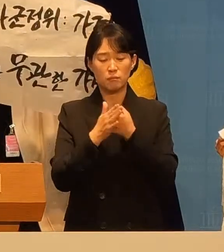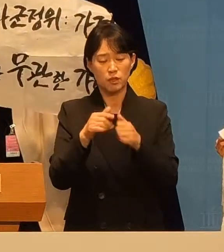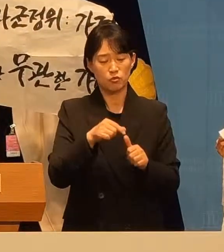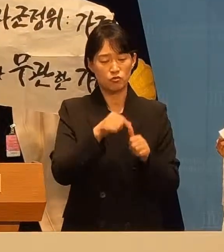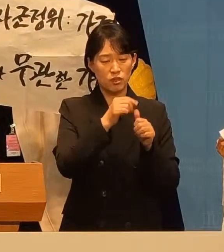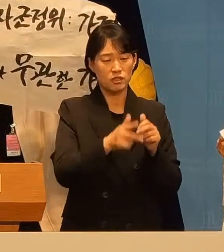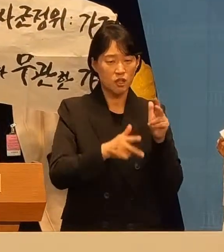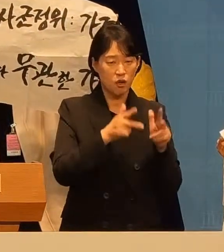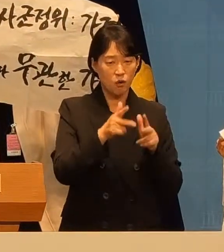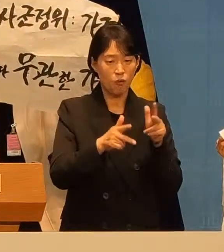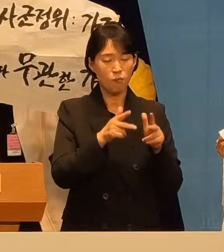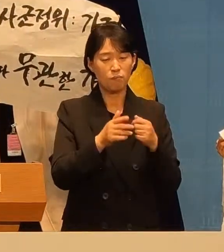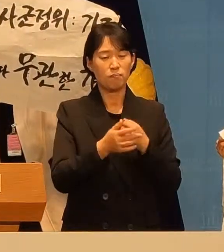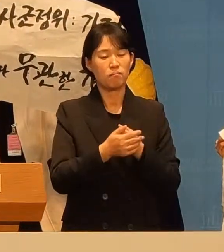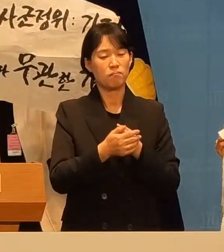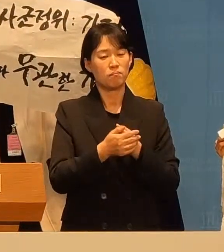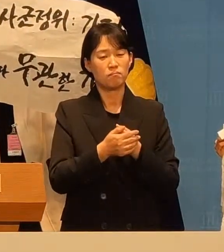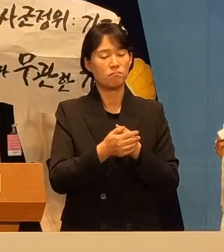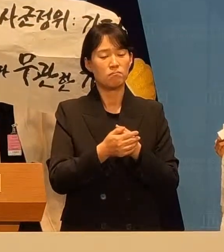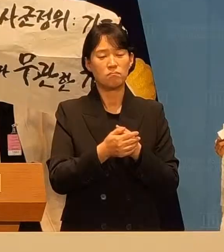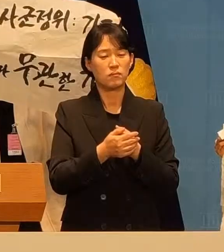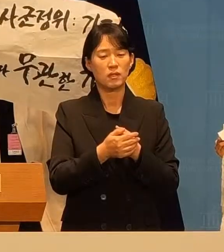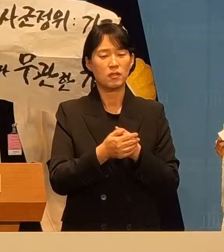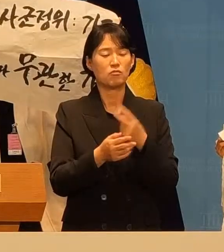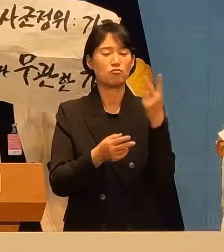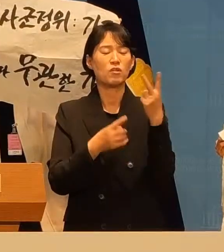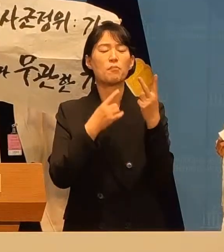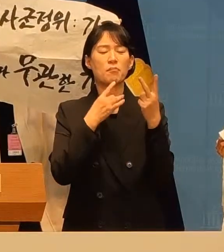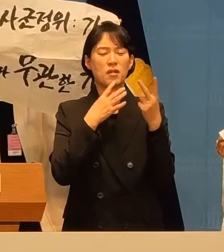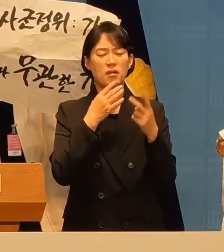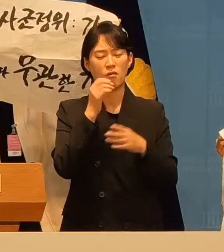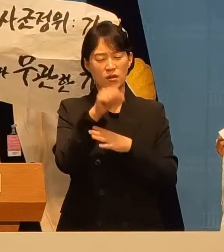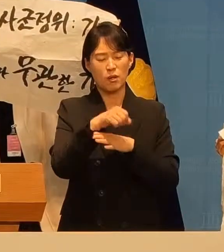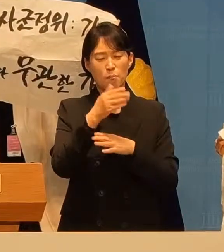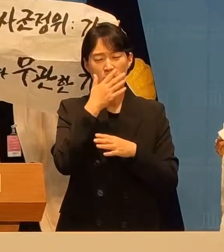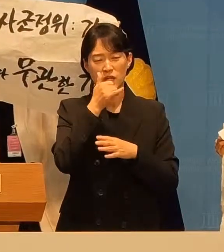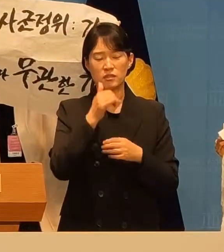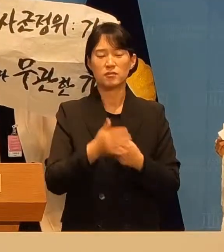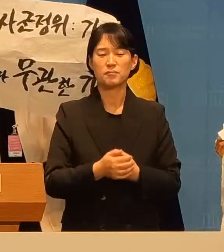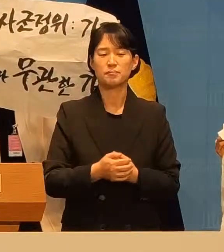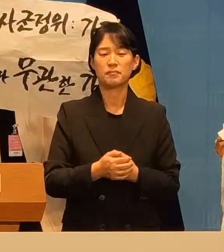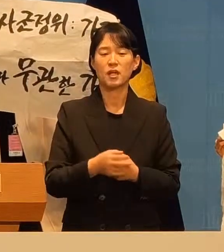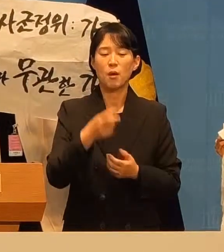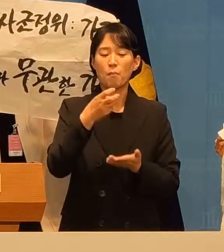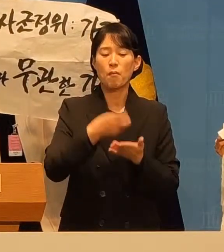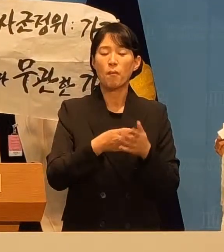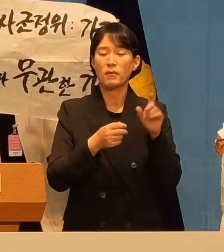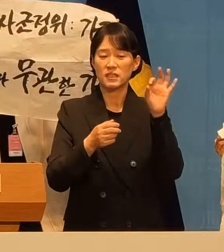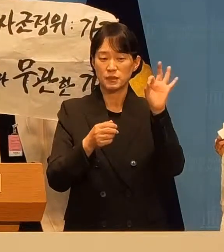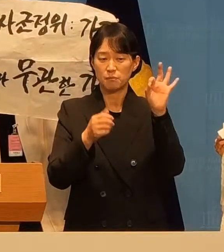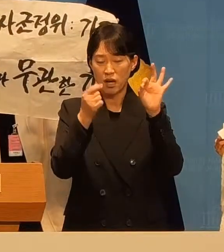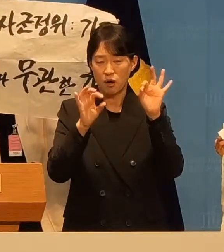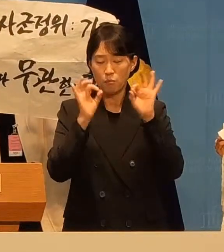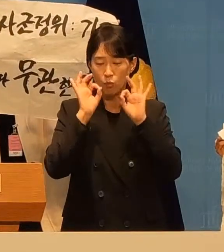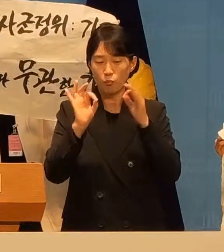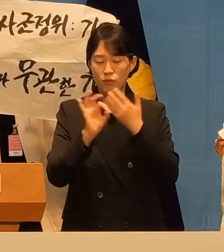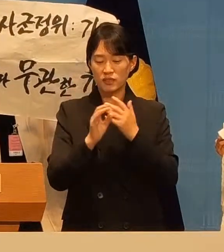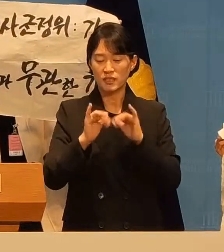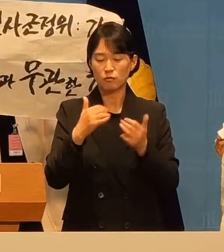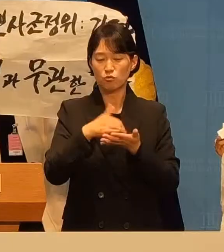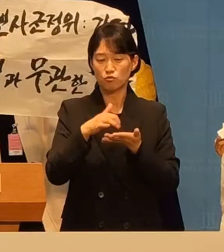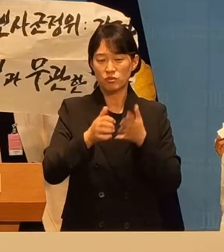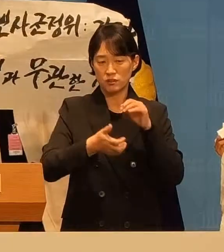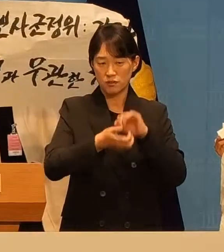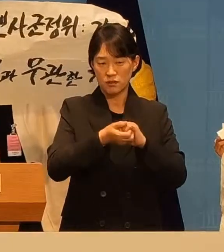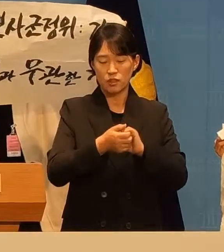외에는 허가 주체가 없는 것이다. 넷째, 정전협정 10항에 의하면 민사행정과 구제사업 인원수를 유엔